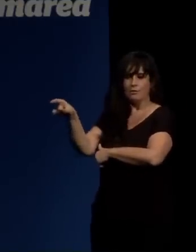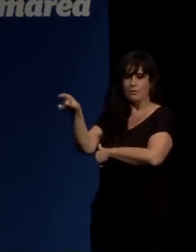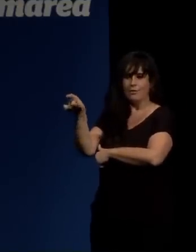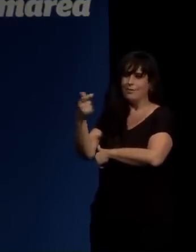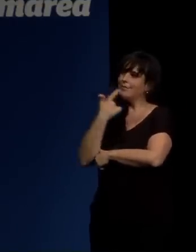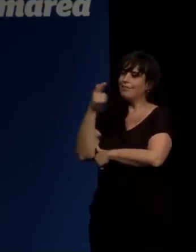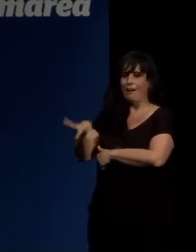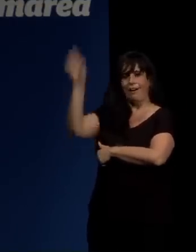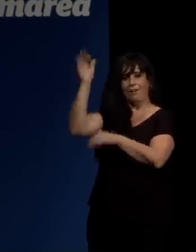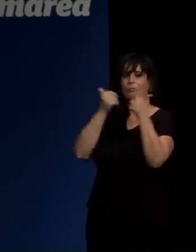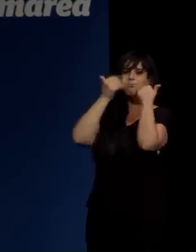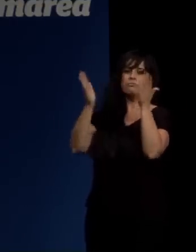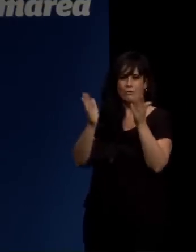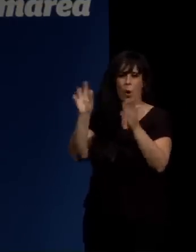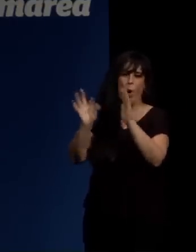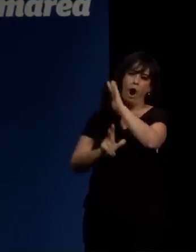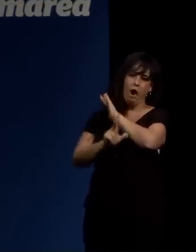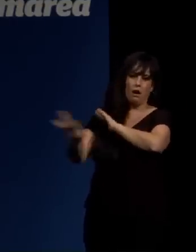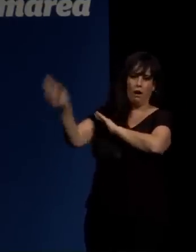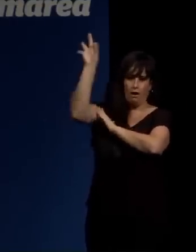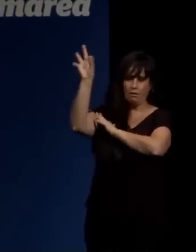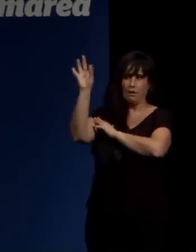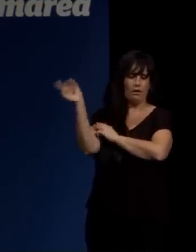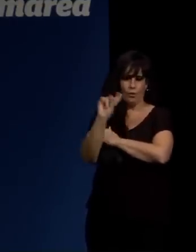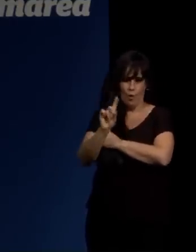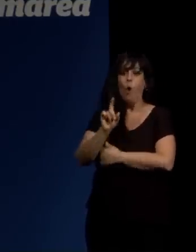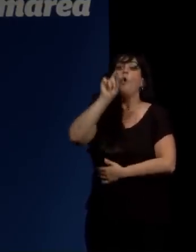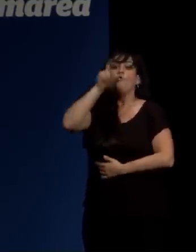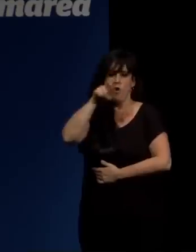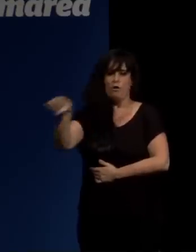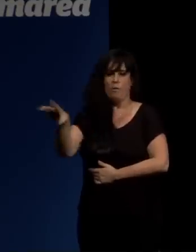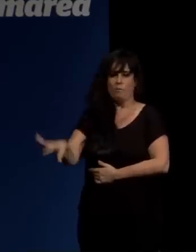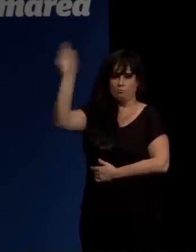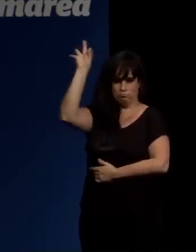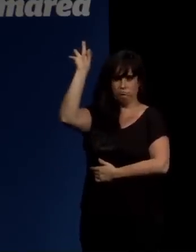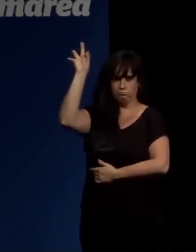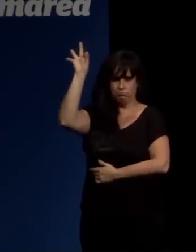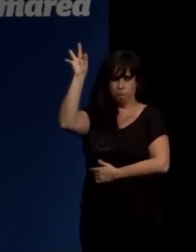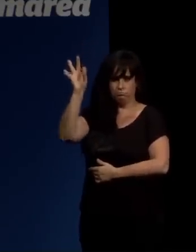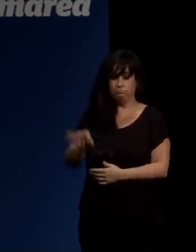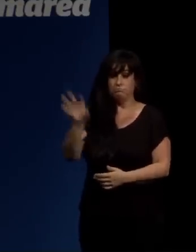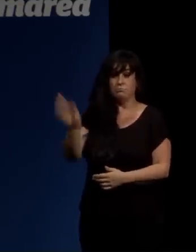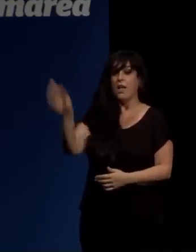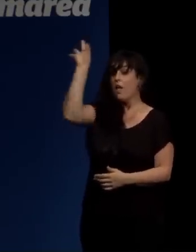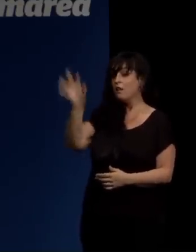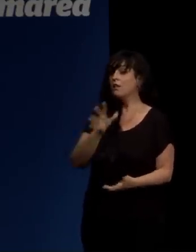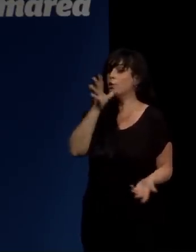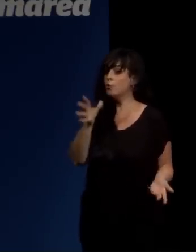por un alcalde. El foi posto a dedo cando diquiron